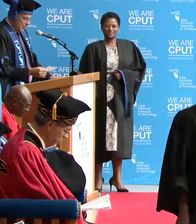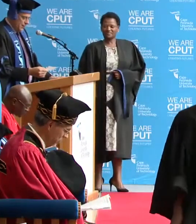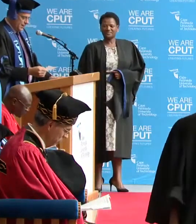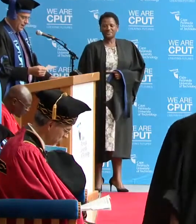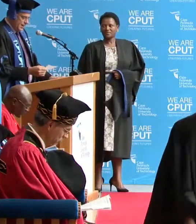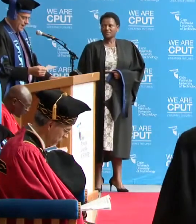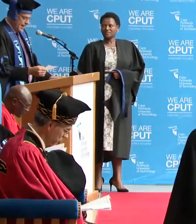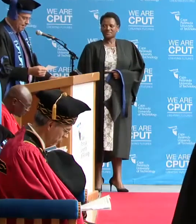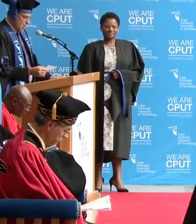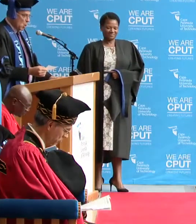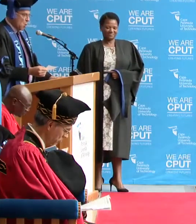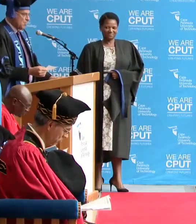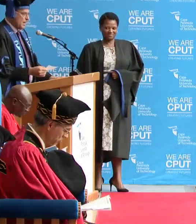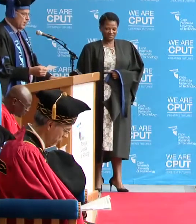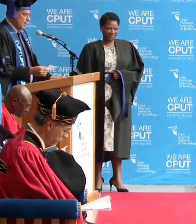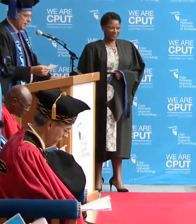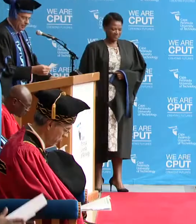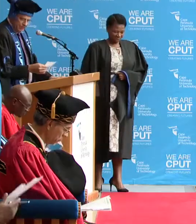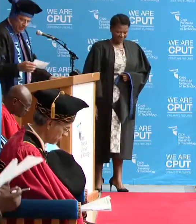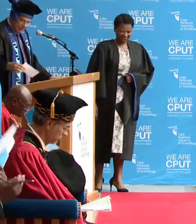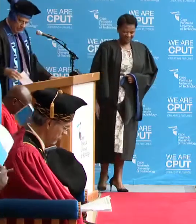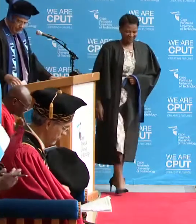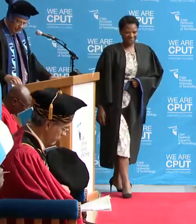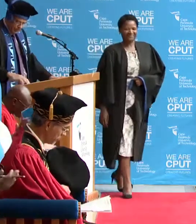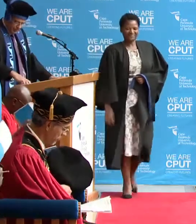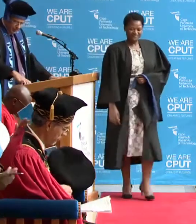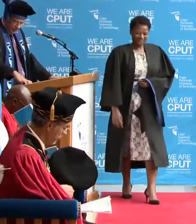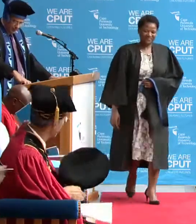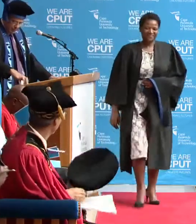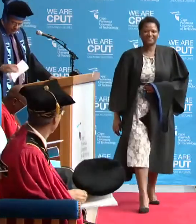Zukishwa Cecilia Lam, cum laude.